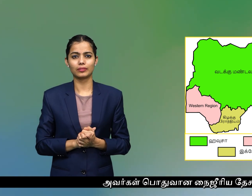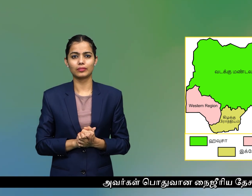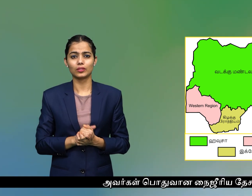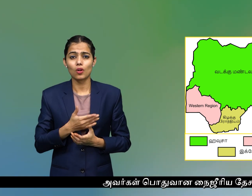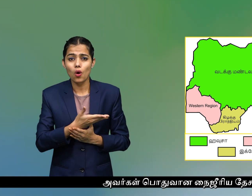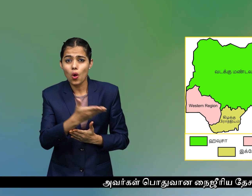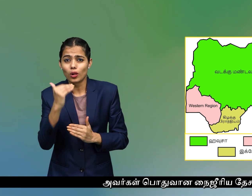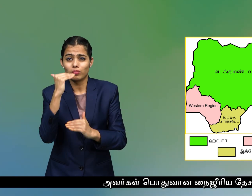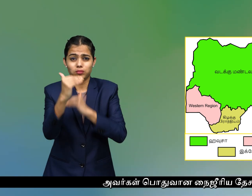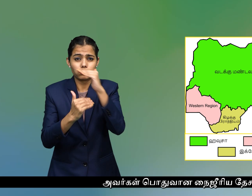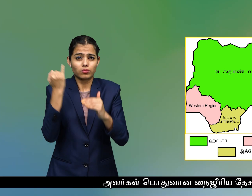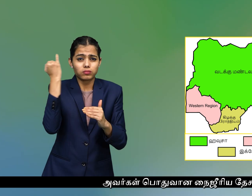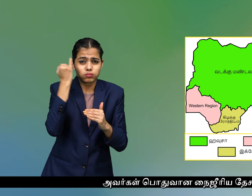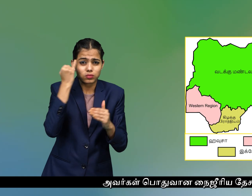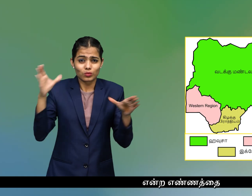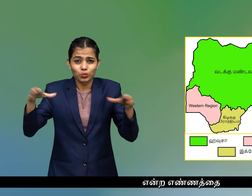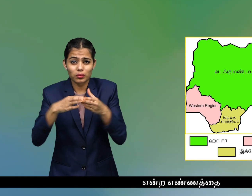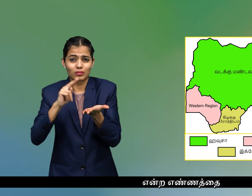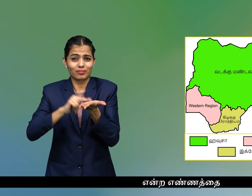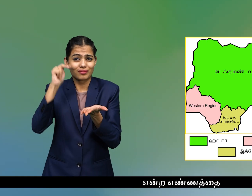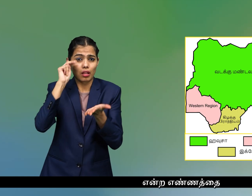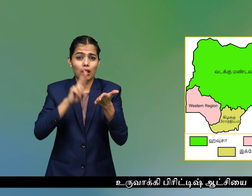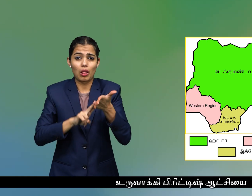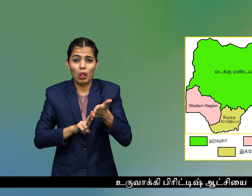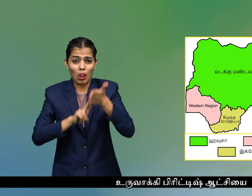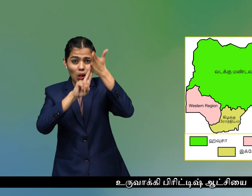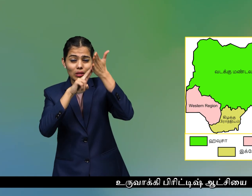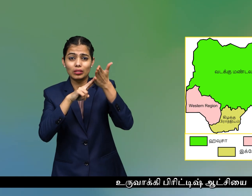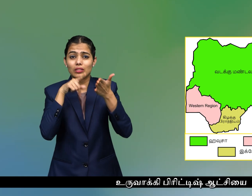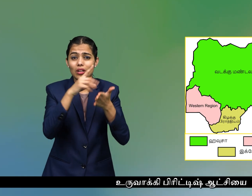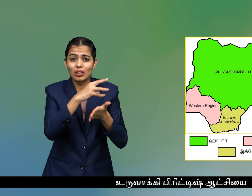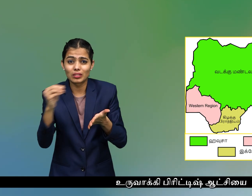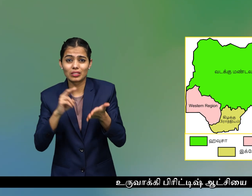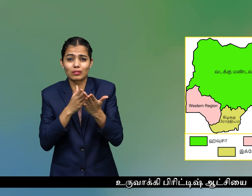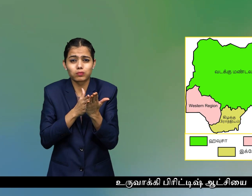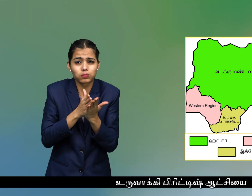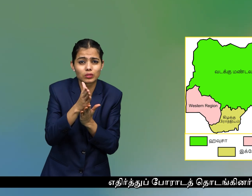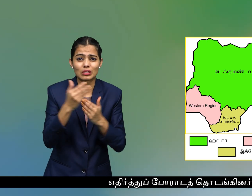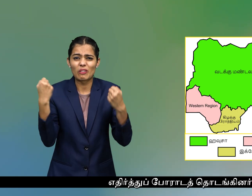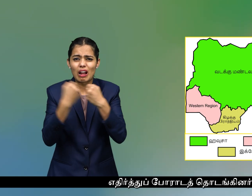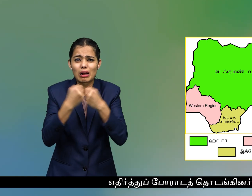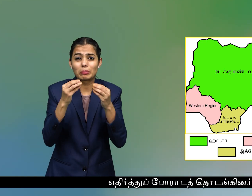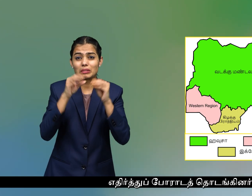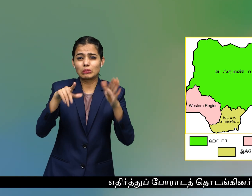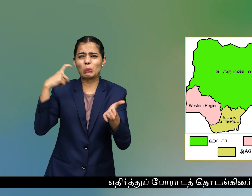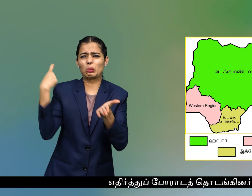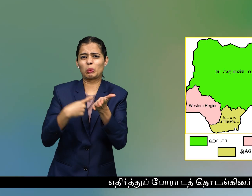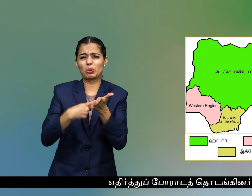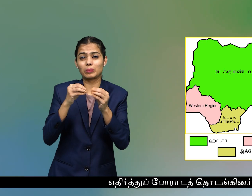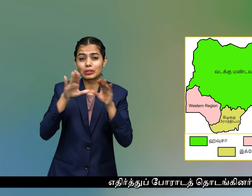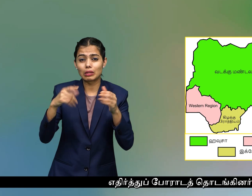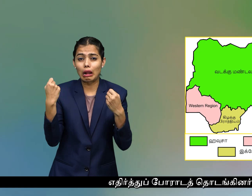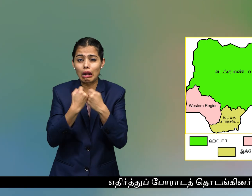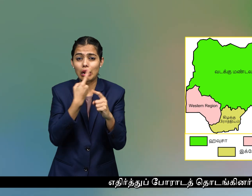அவர்கள் பொதுவான நைஜீரிய தேசம் என்ற எண்ணத்தை உருவாக்கி பிரிட்டிஷ் ஆட்சியை எதிர்த்து போராடத் தொடங்கினர்.